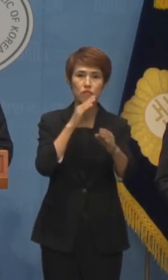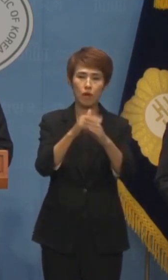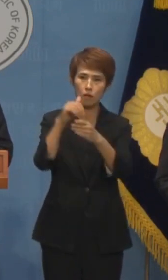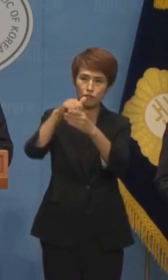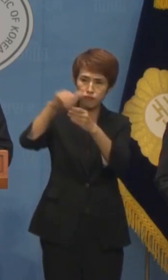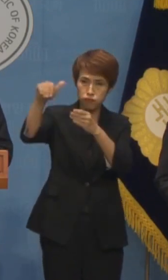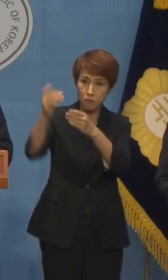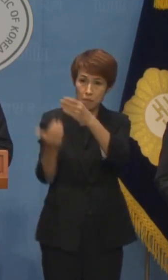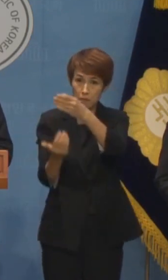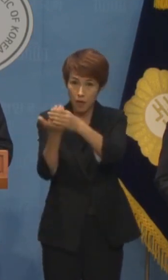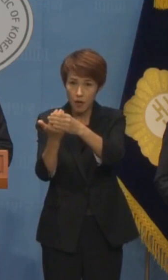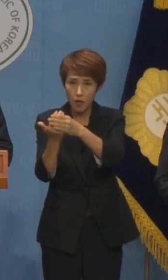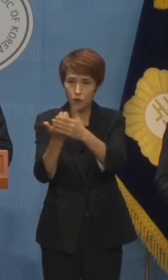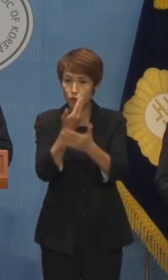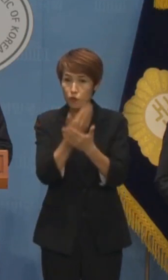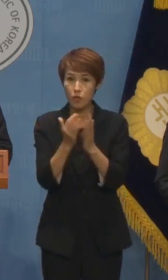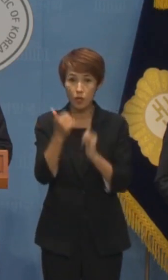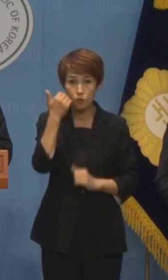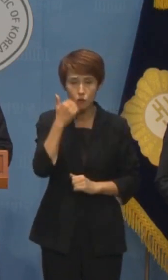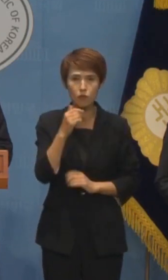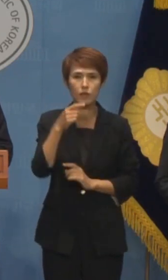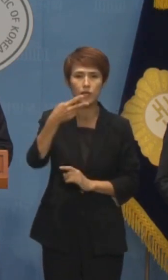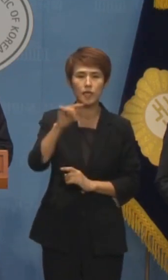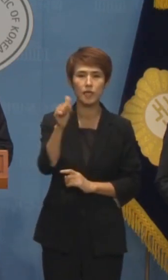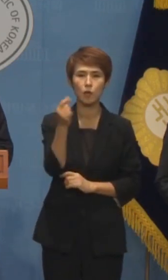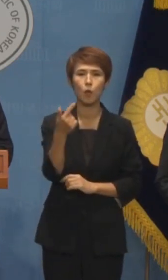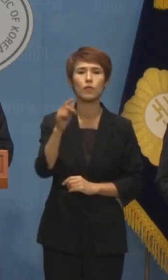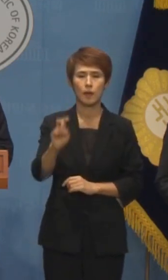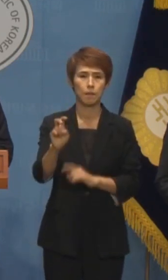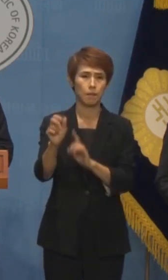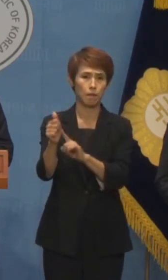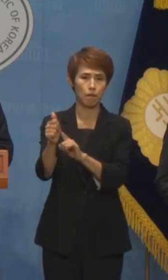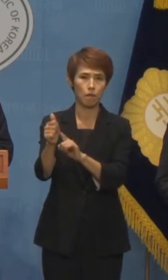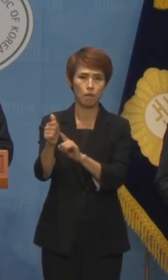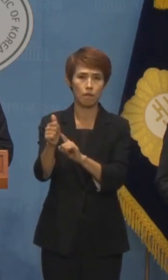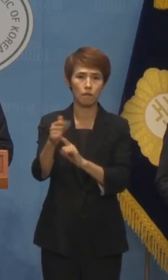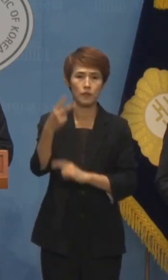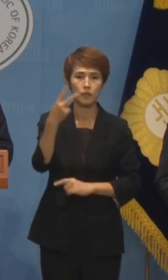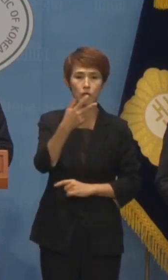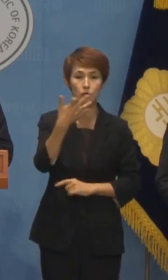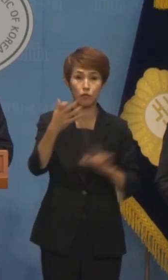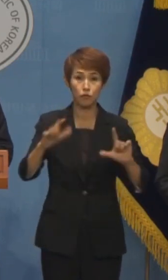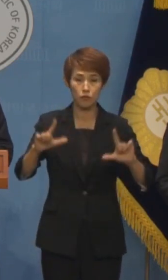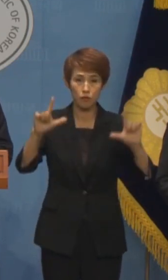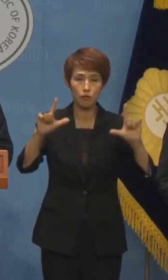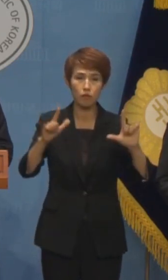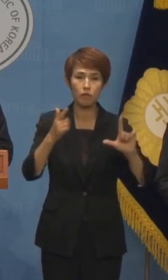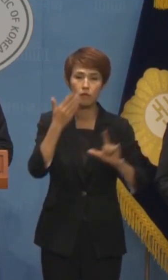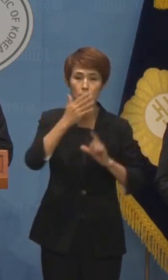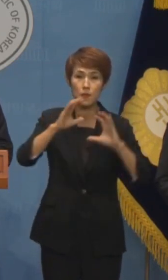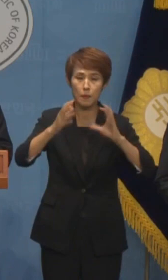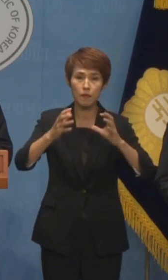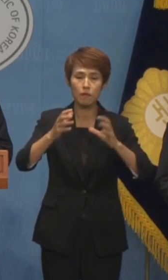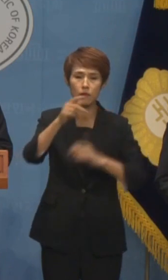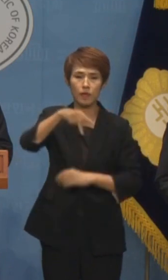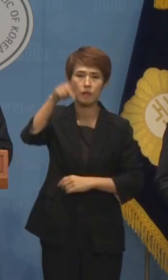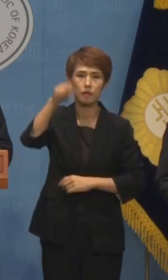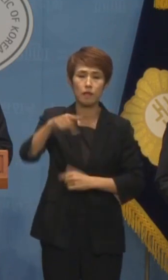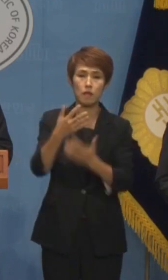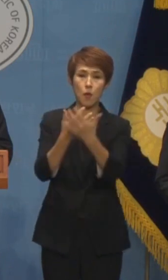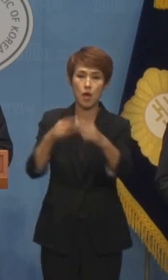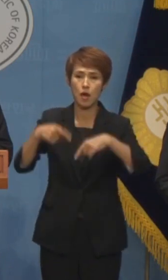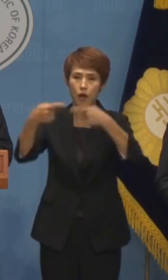사건의 키맨인 리호남이 2019년 필리핀 아태 평화 국제대회에 참석하지 않았던